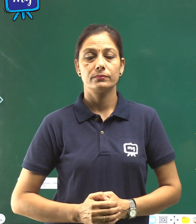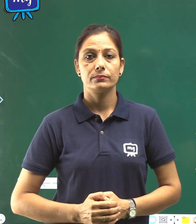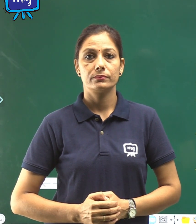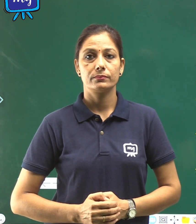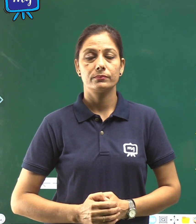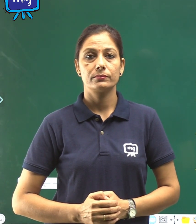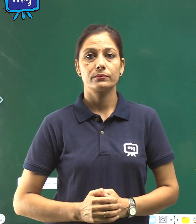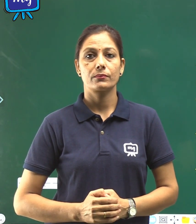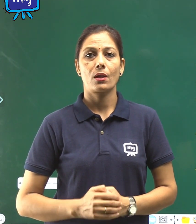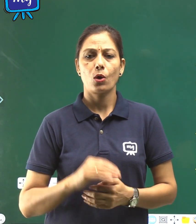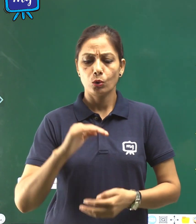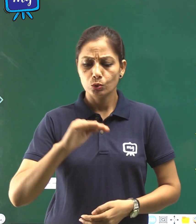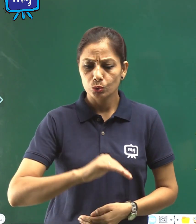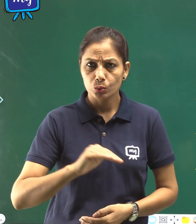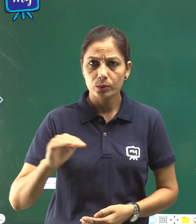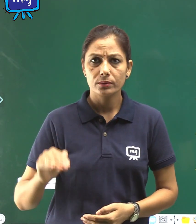बाल पत्रिका पराग का